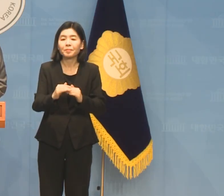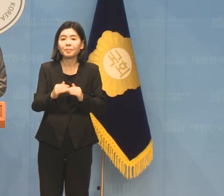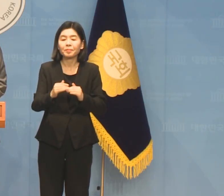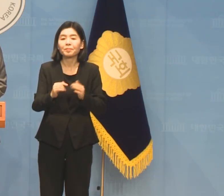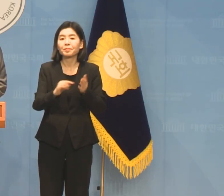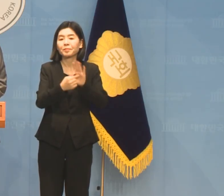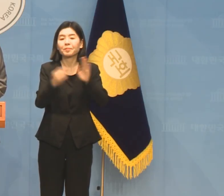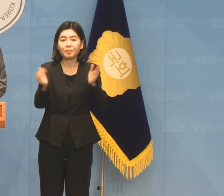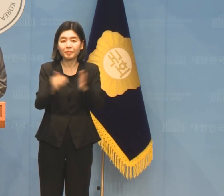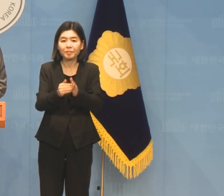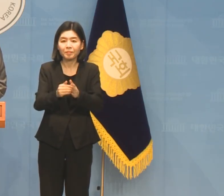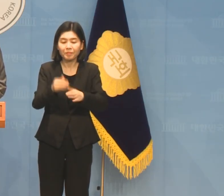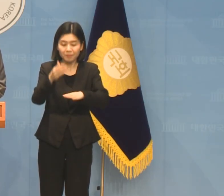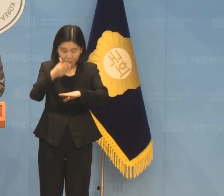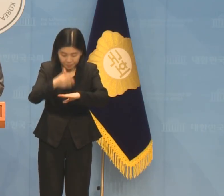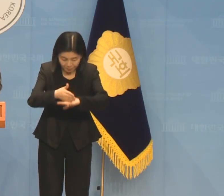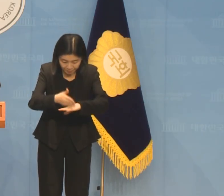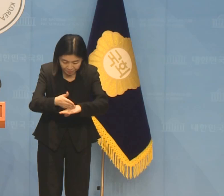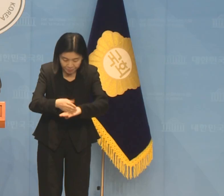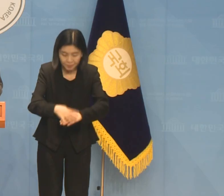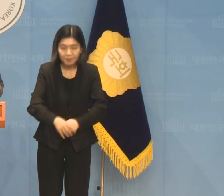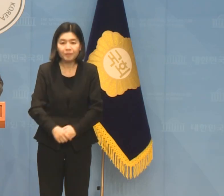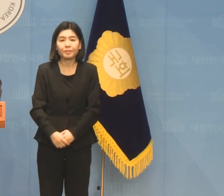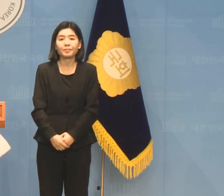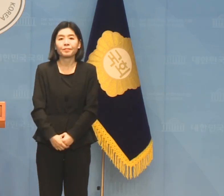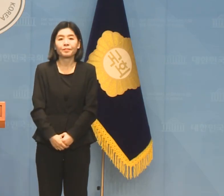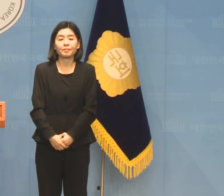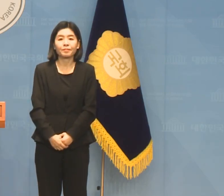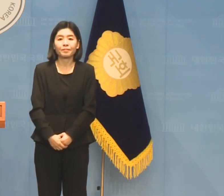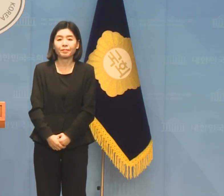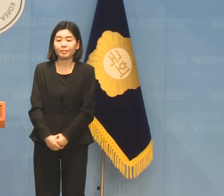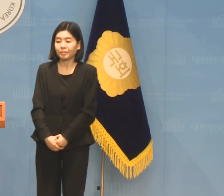소개해드렸습니다. 이상입니다. 감사합니다.